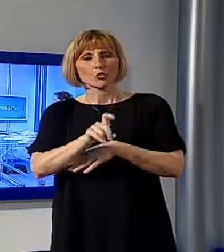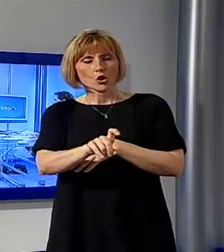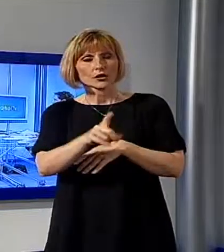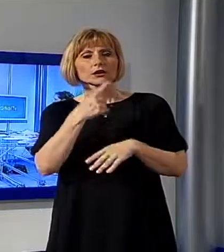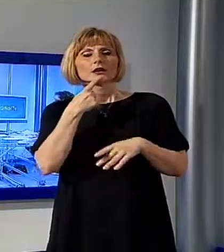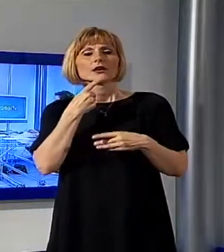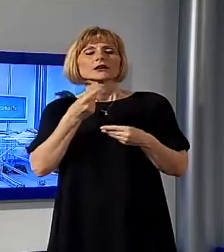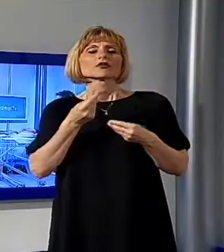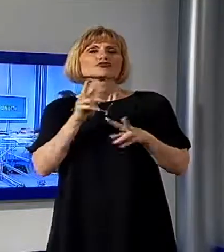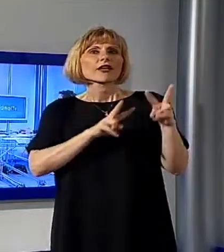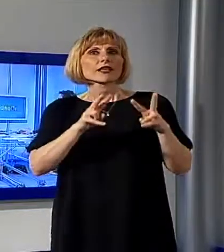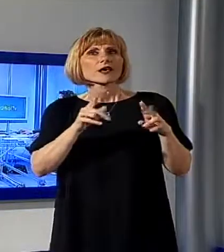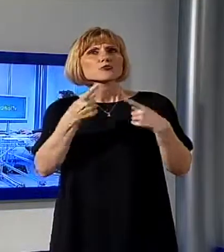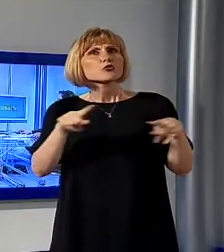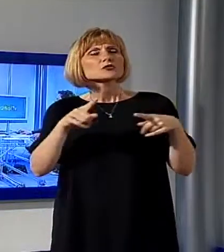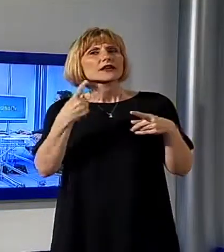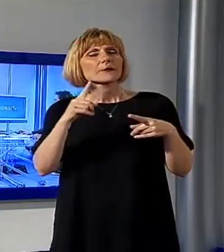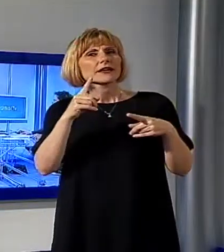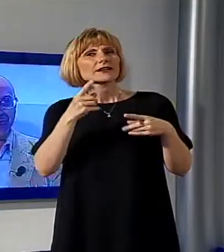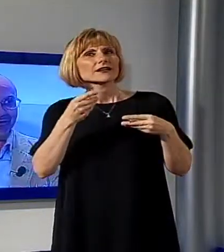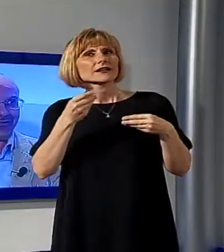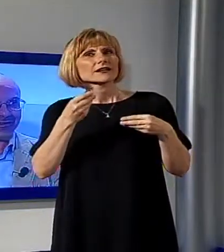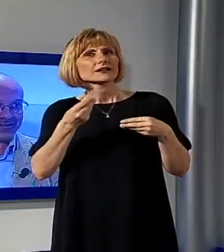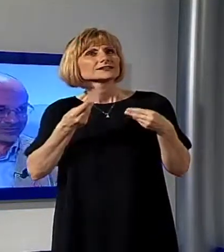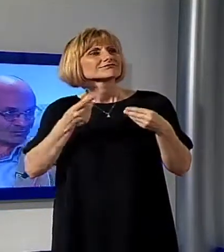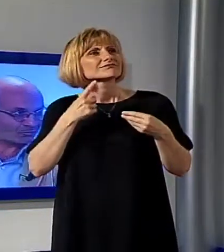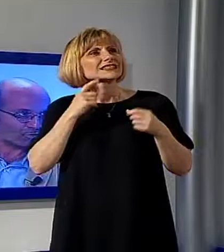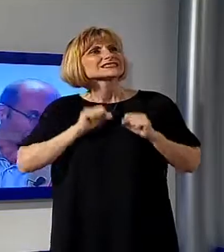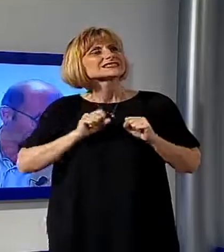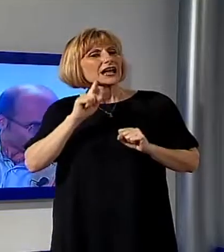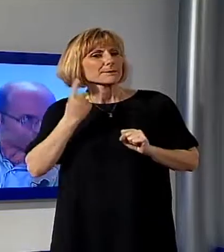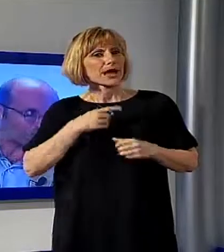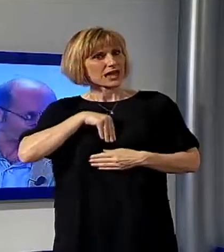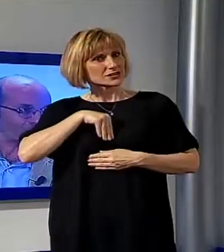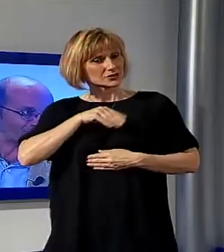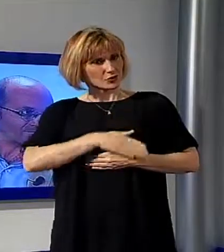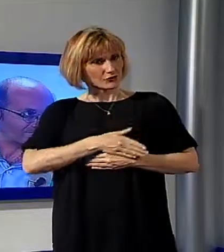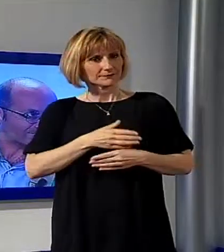insomma. La musica è, ecco, qui si rintraccia veramente il senso forte,